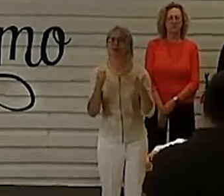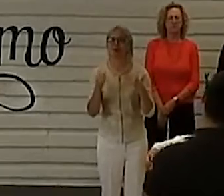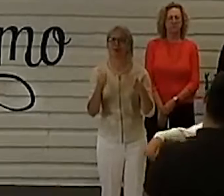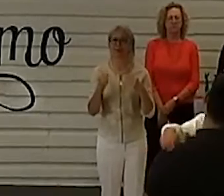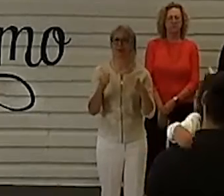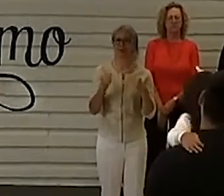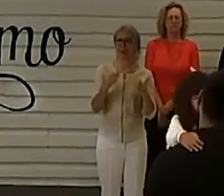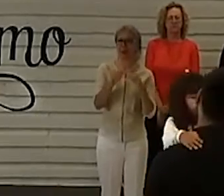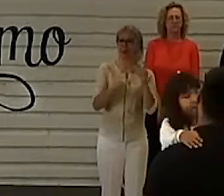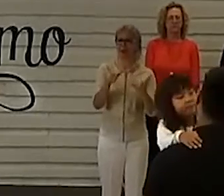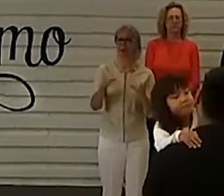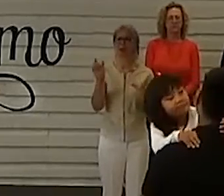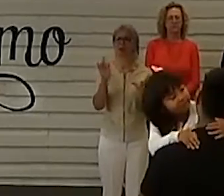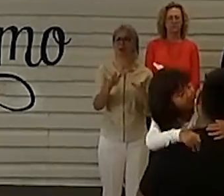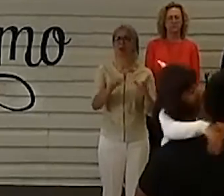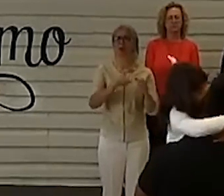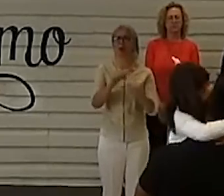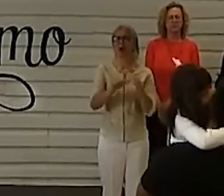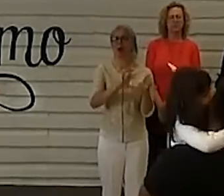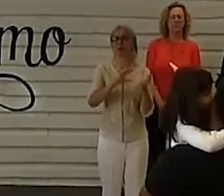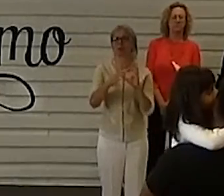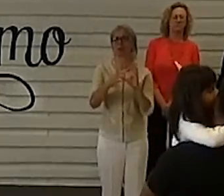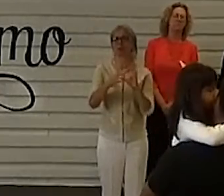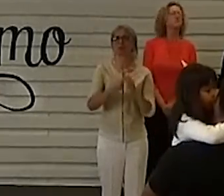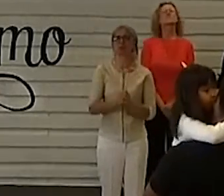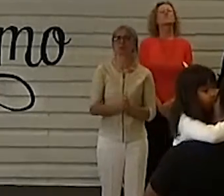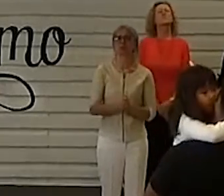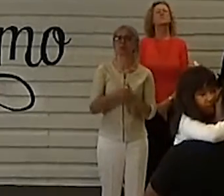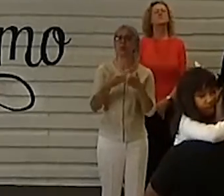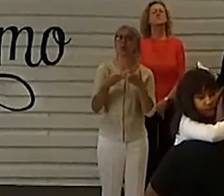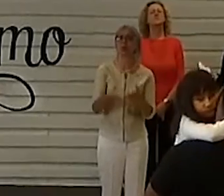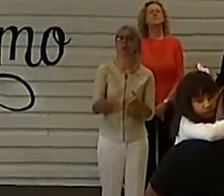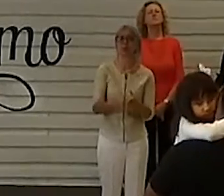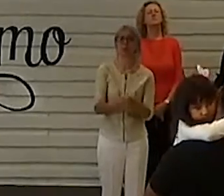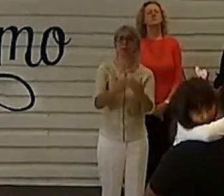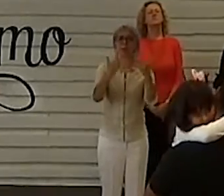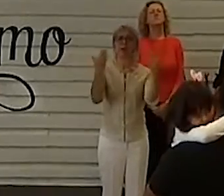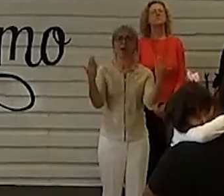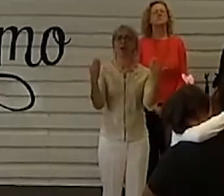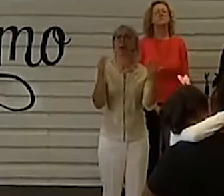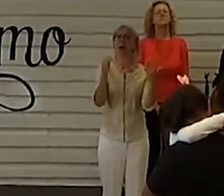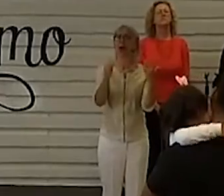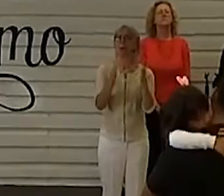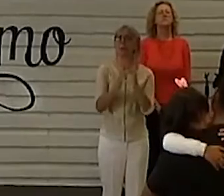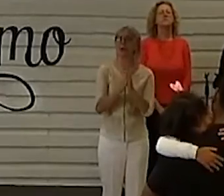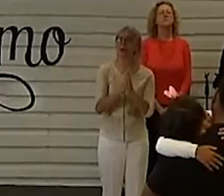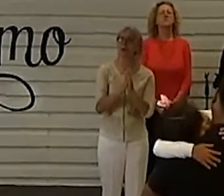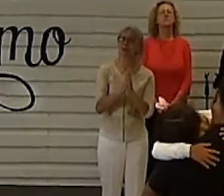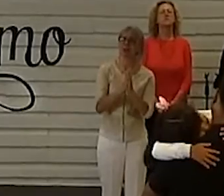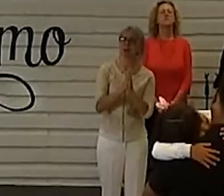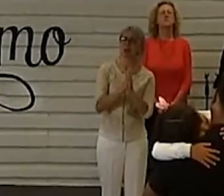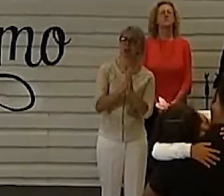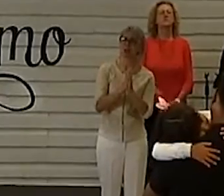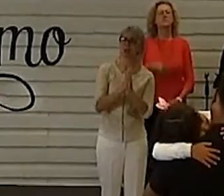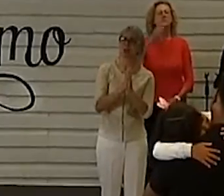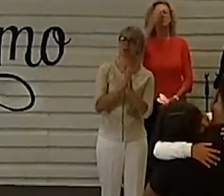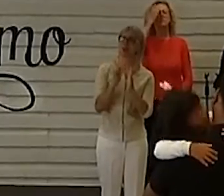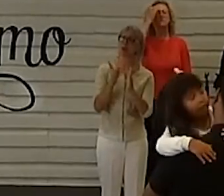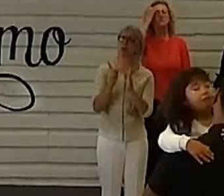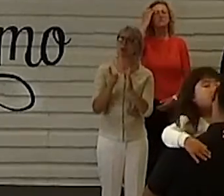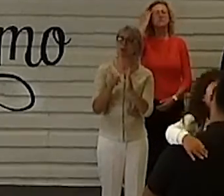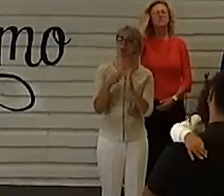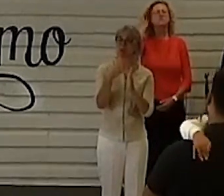ogni essere umano, ogni vita. Questa mattina la mia preghiera è che ognuno di noi possa tornare a